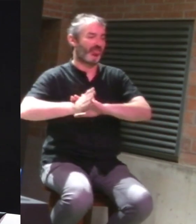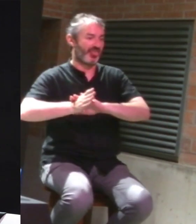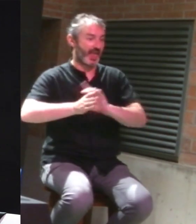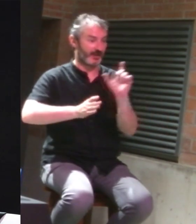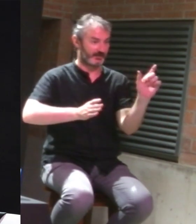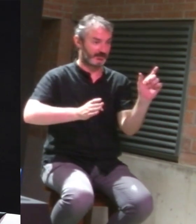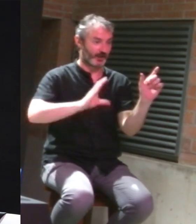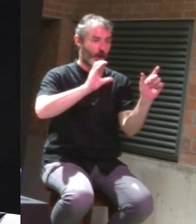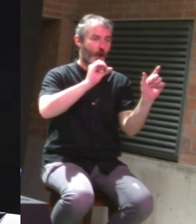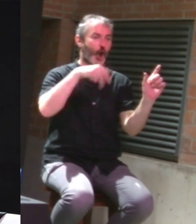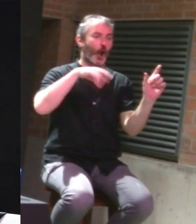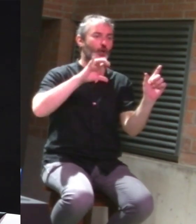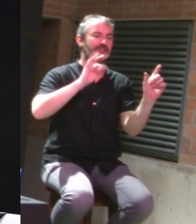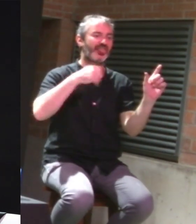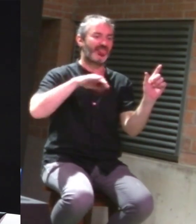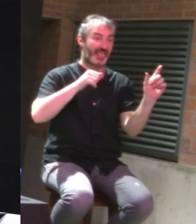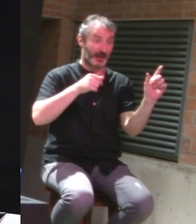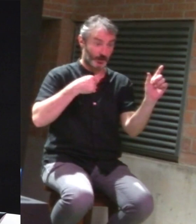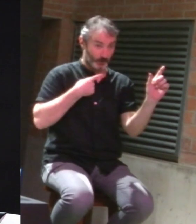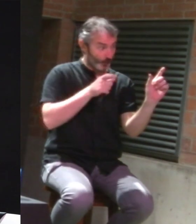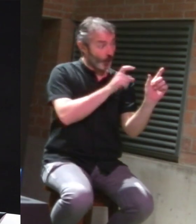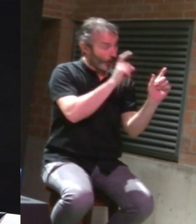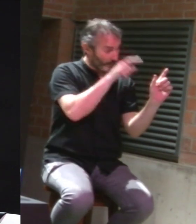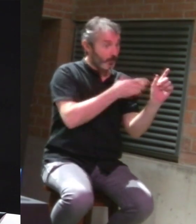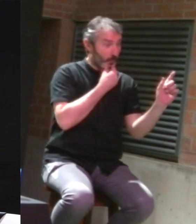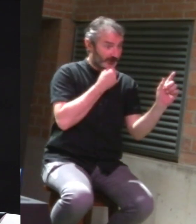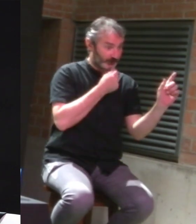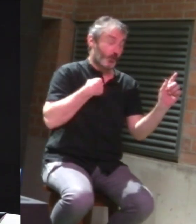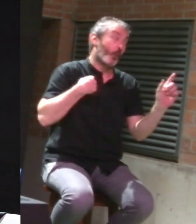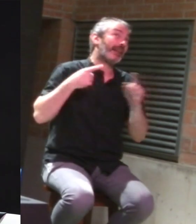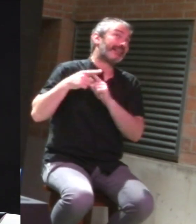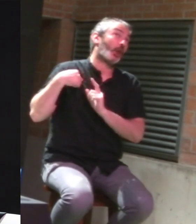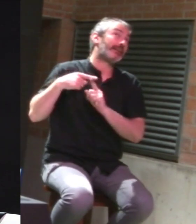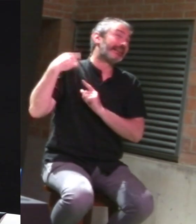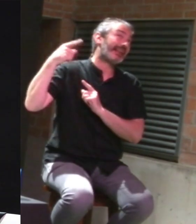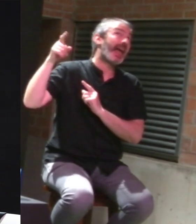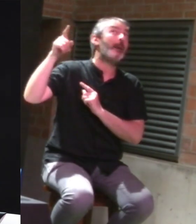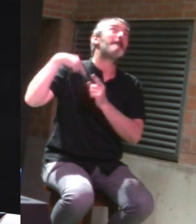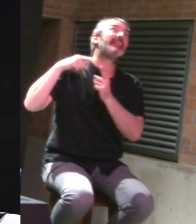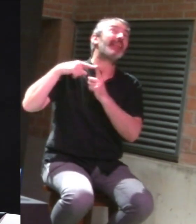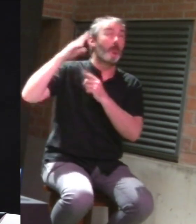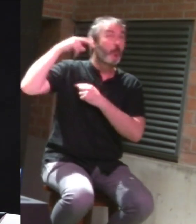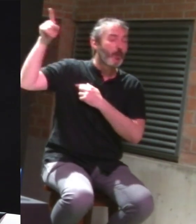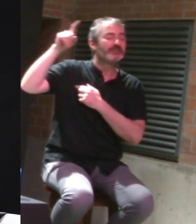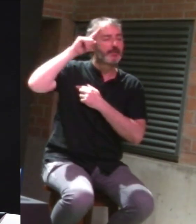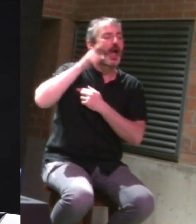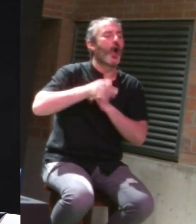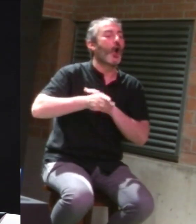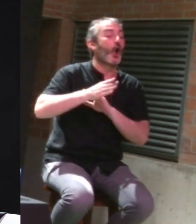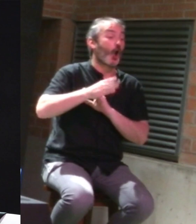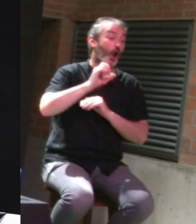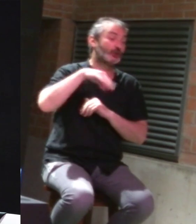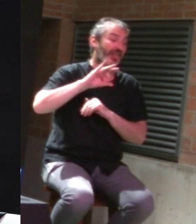nom preciós. Jo tenia una tieta, filla de lliurepensadors, va morir quan jo era molt petita, que es deia Constància. Constància